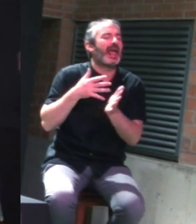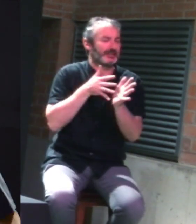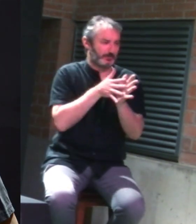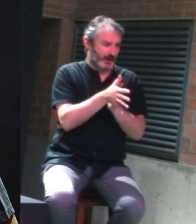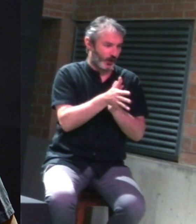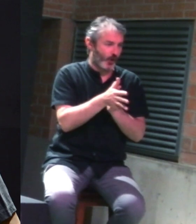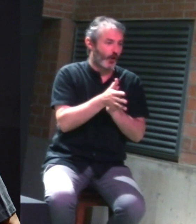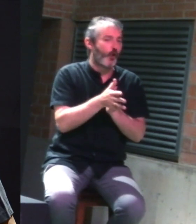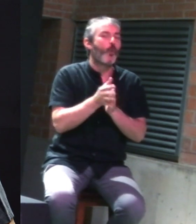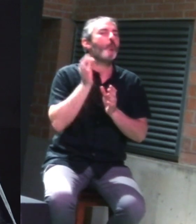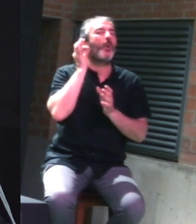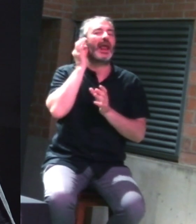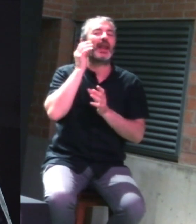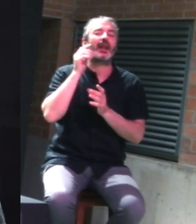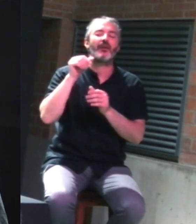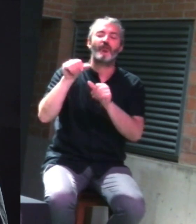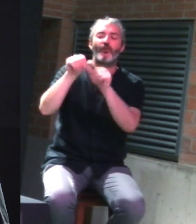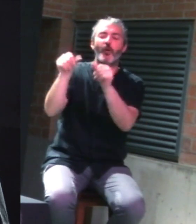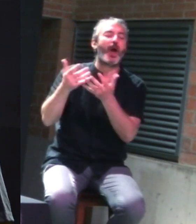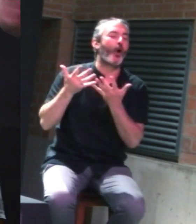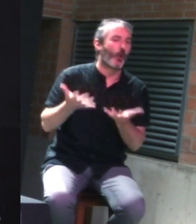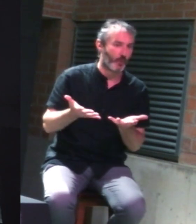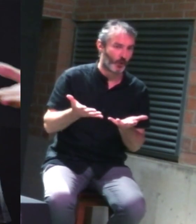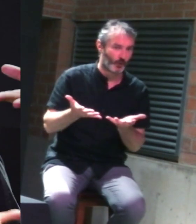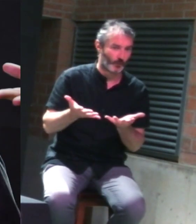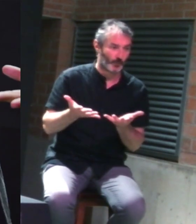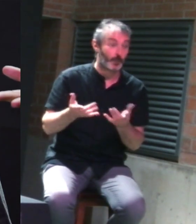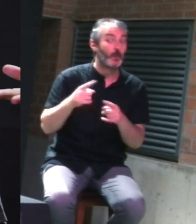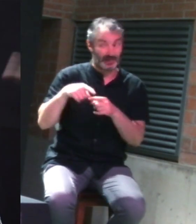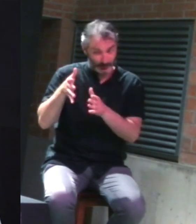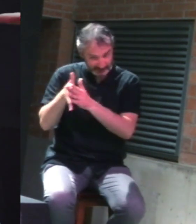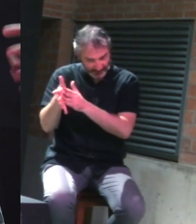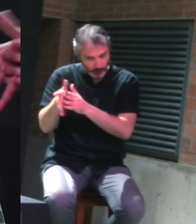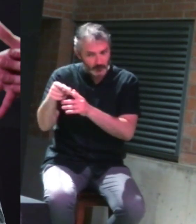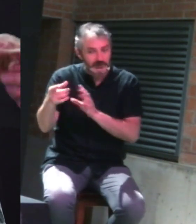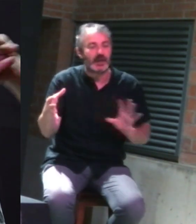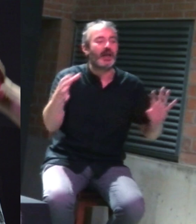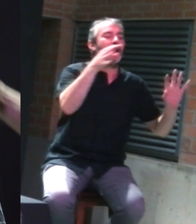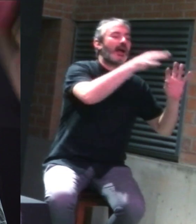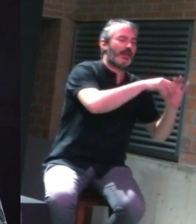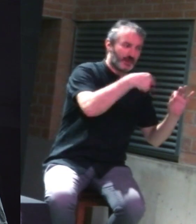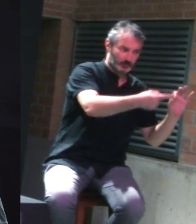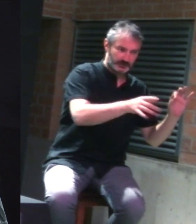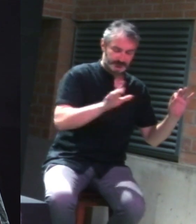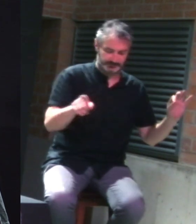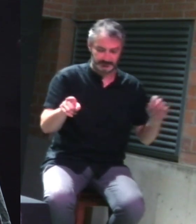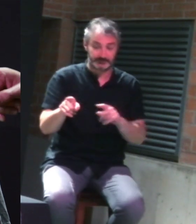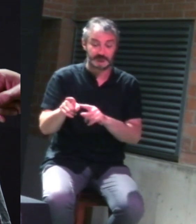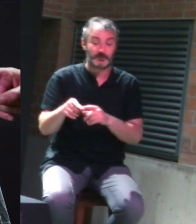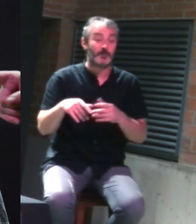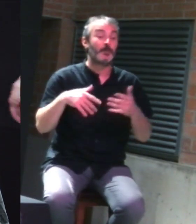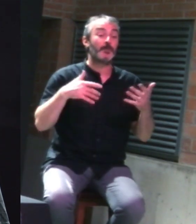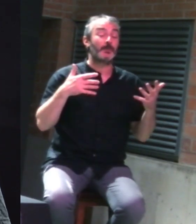se representaba la feminidad, porque tiene relación con lo que después comentaremos. Se